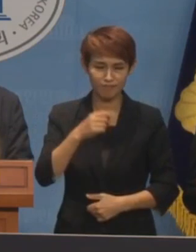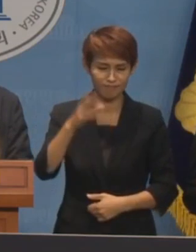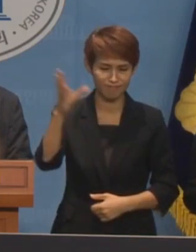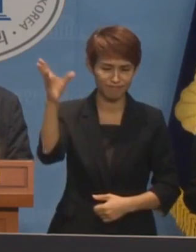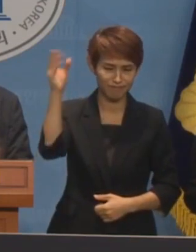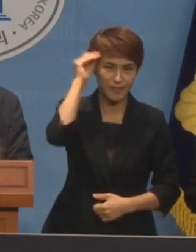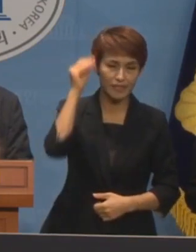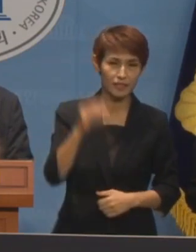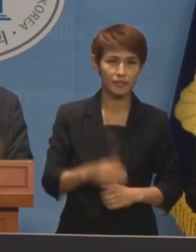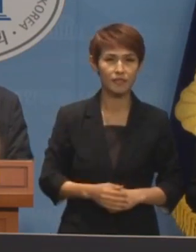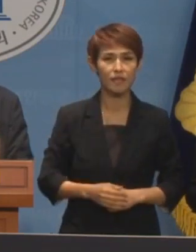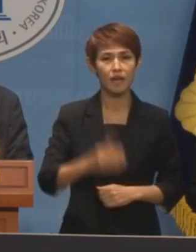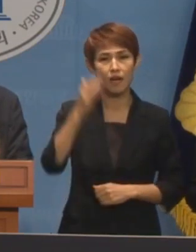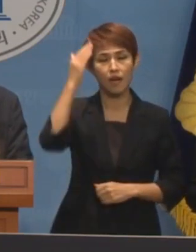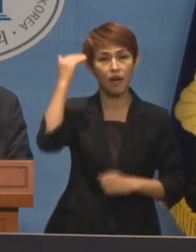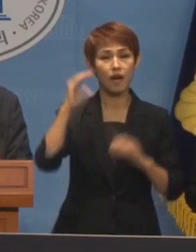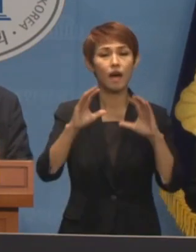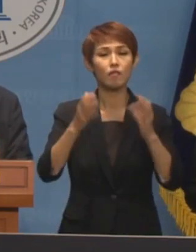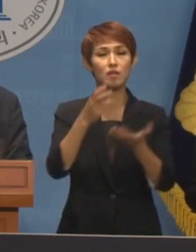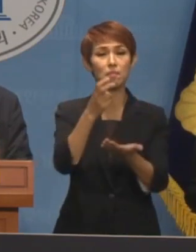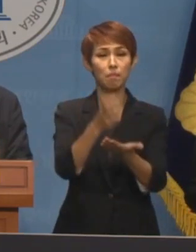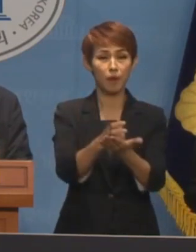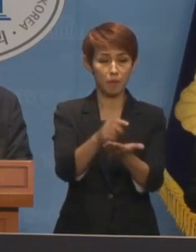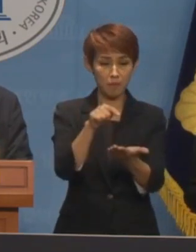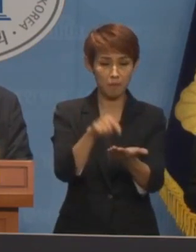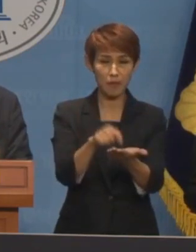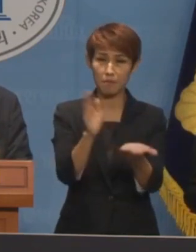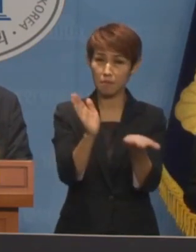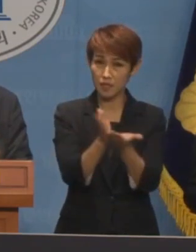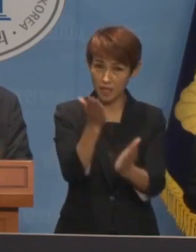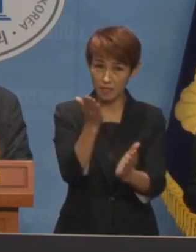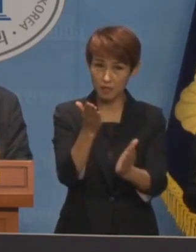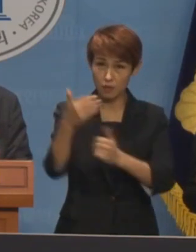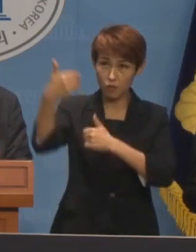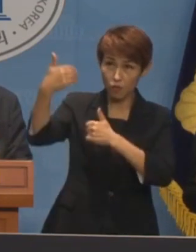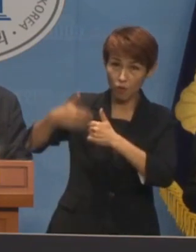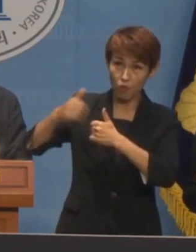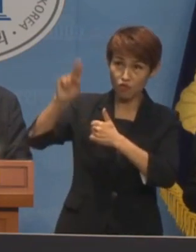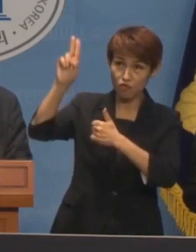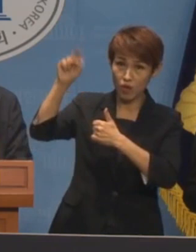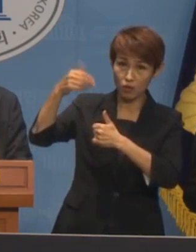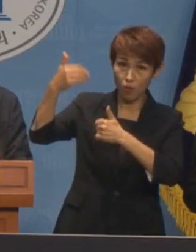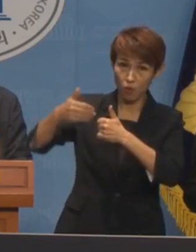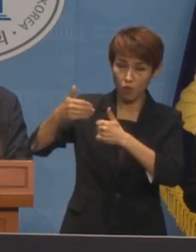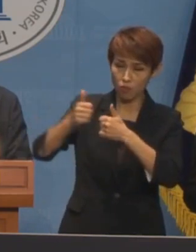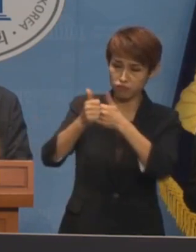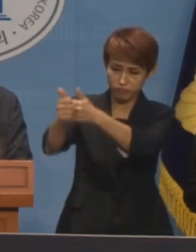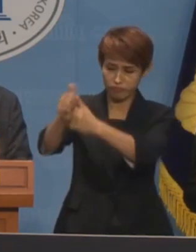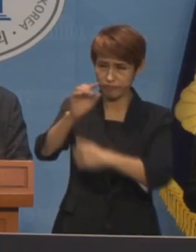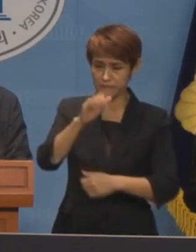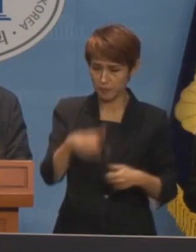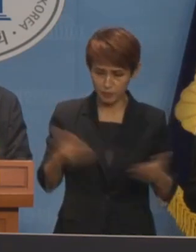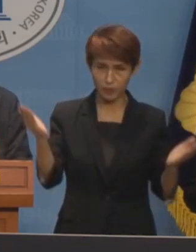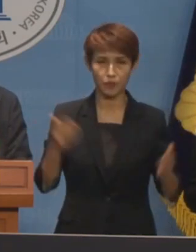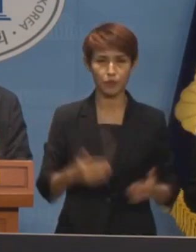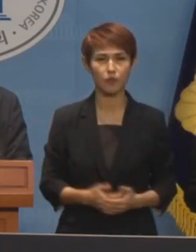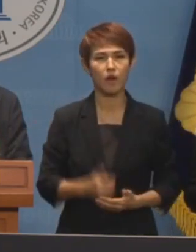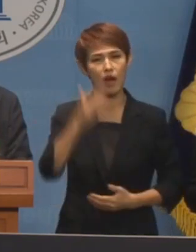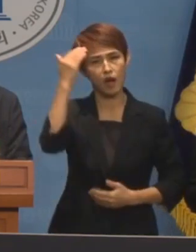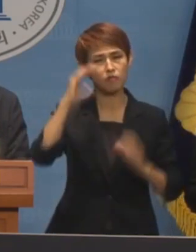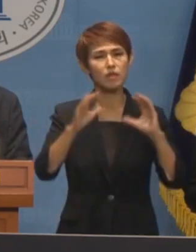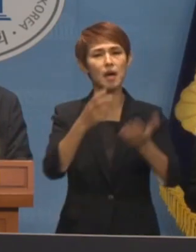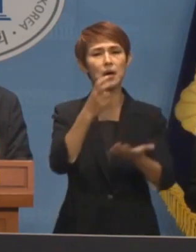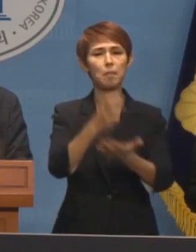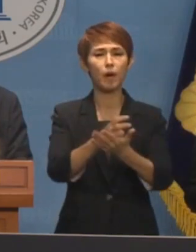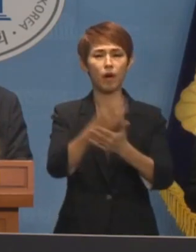대한민국 헌법에 준하지 않는 권고는 유엔의 권고는 따를 필요가 없는 것입니다. 대한민국 헌법을